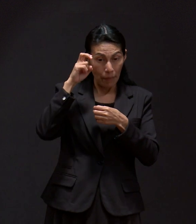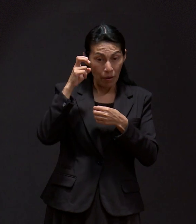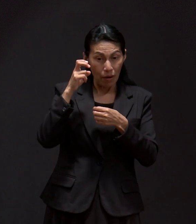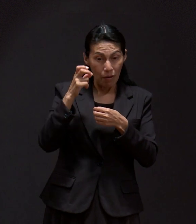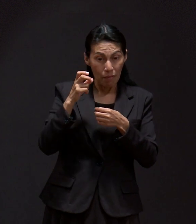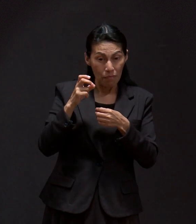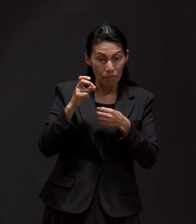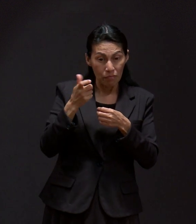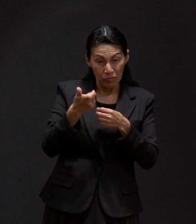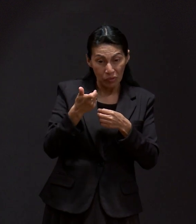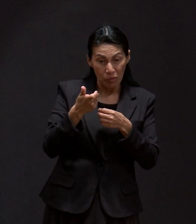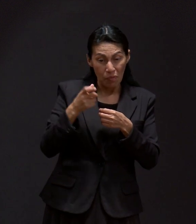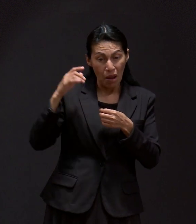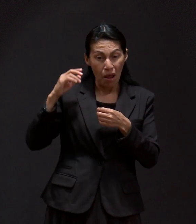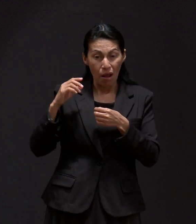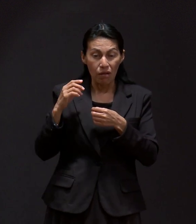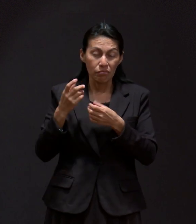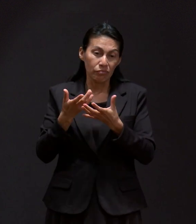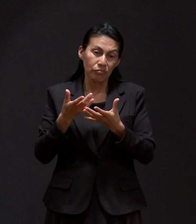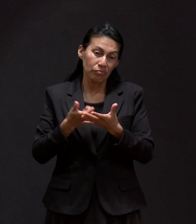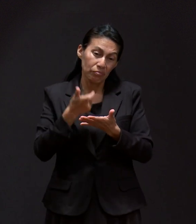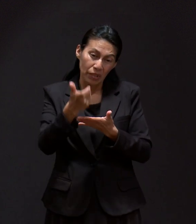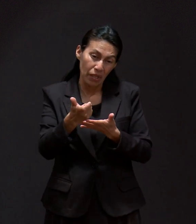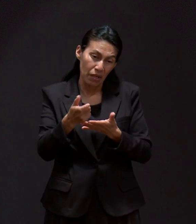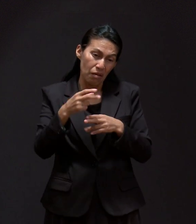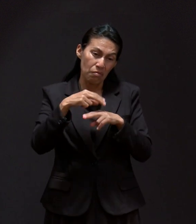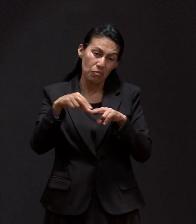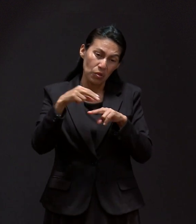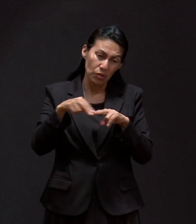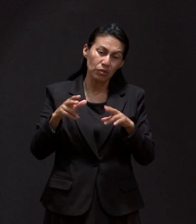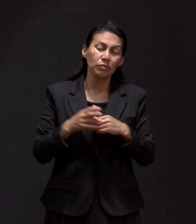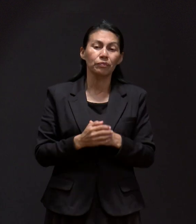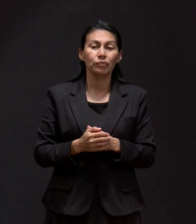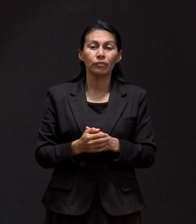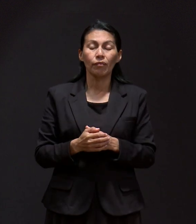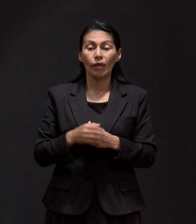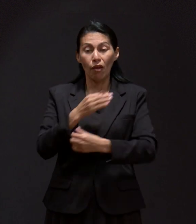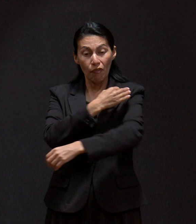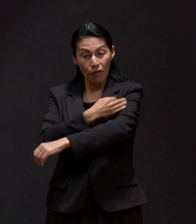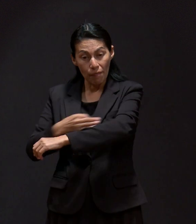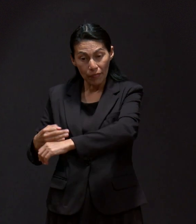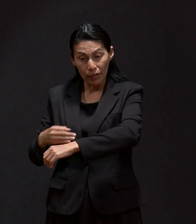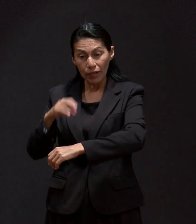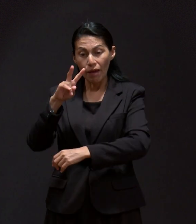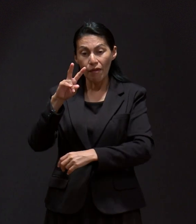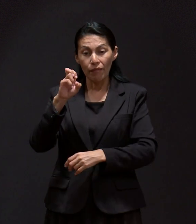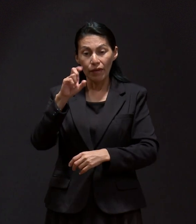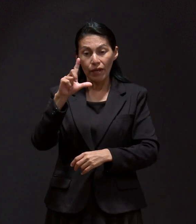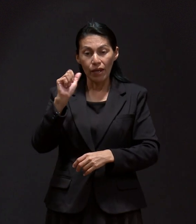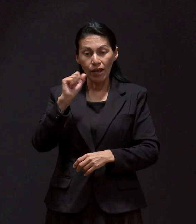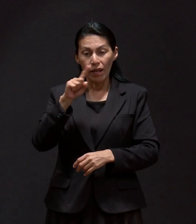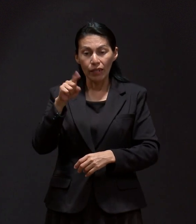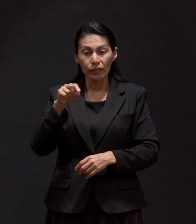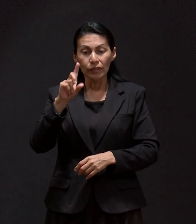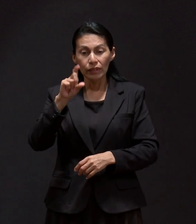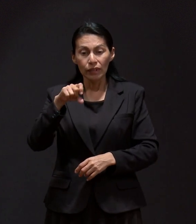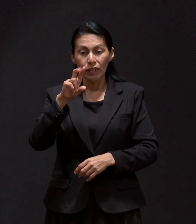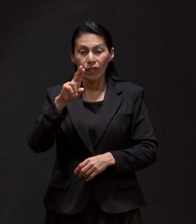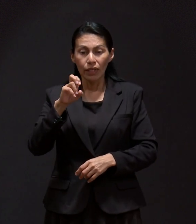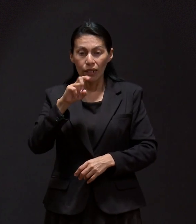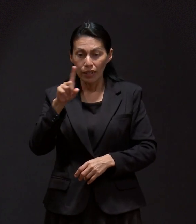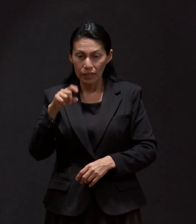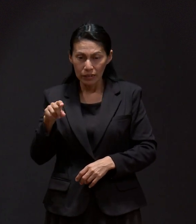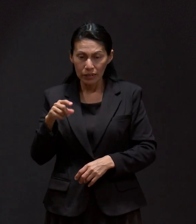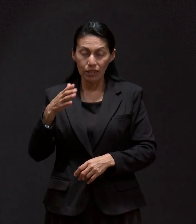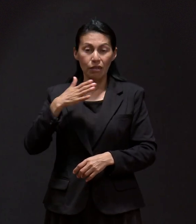así que me fui a méxico pero yo empecé a orar aquí la familia velázquez también oraba por mí porque ellos sabían que